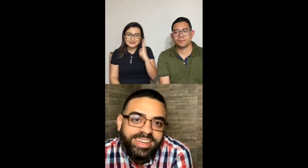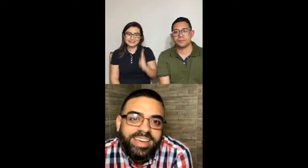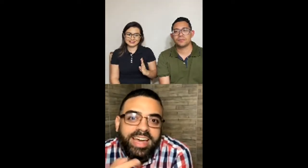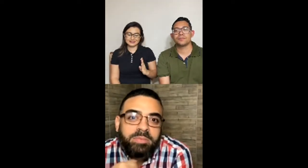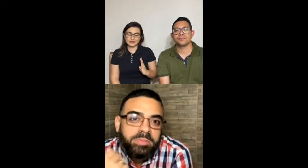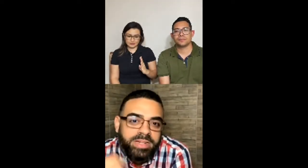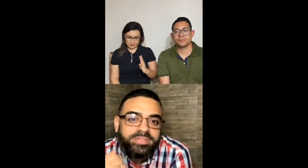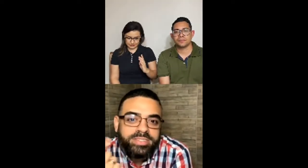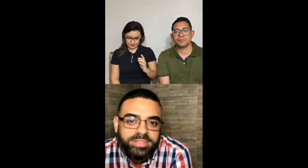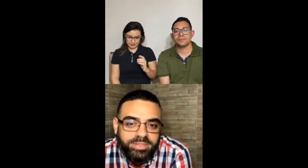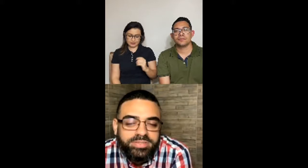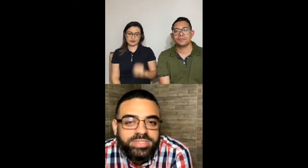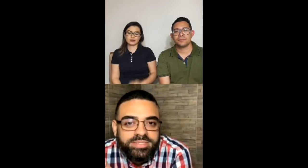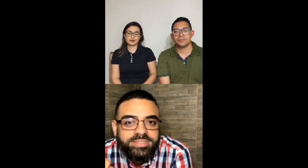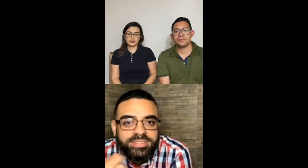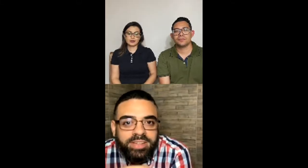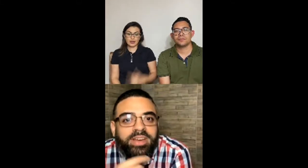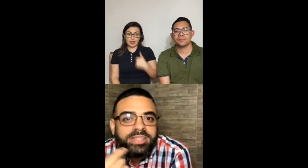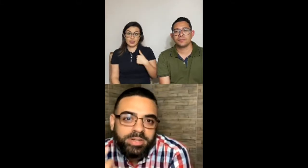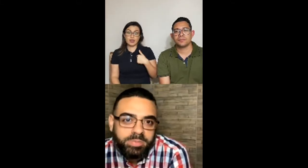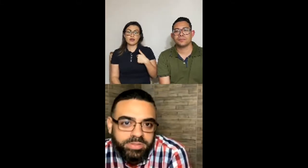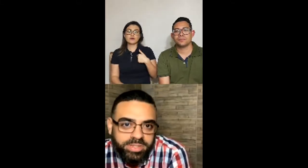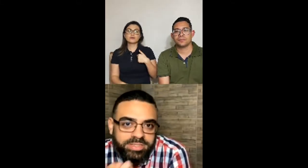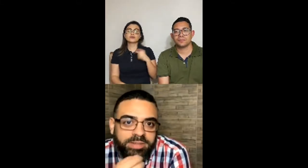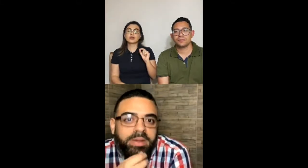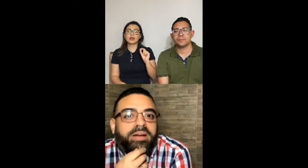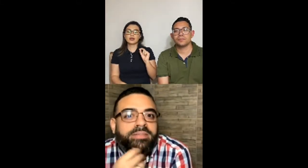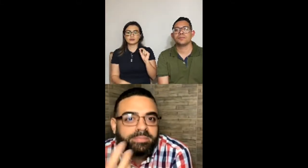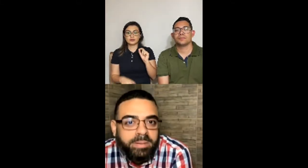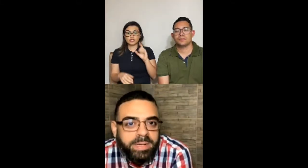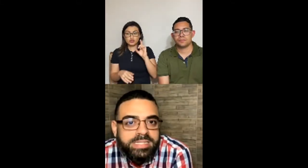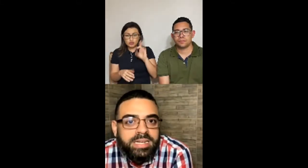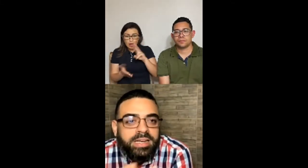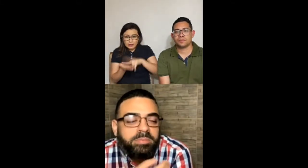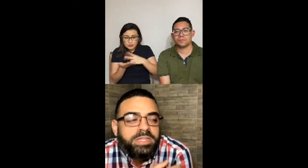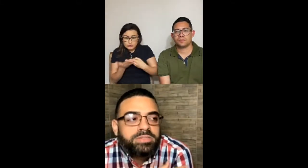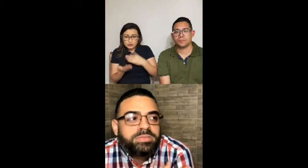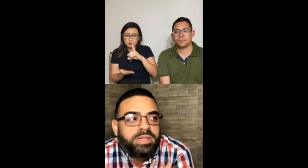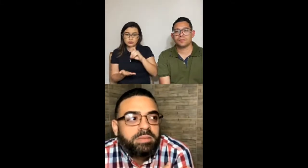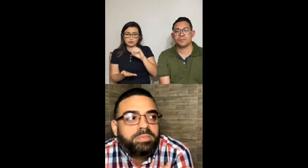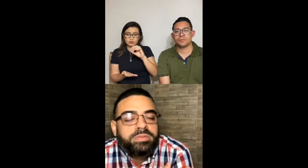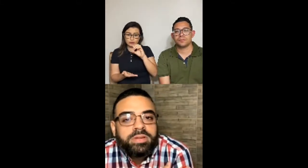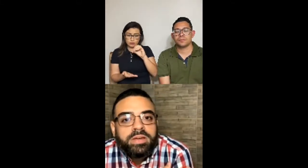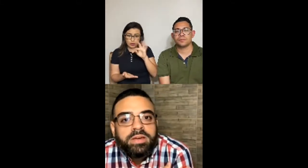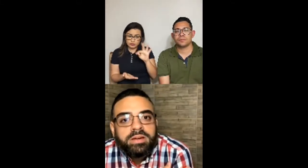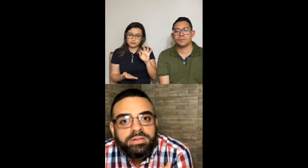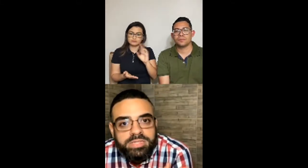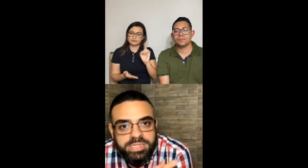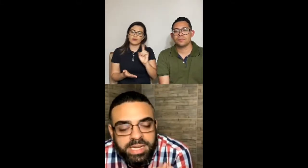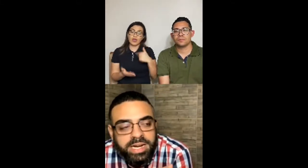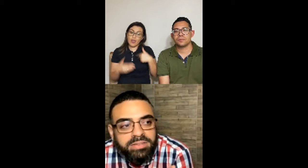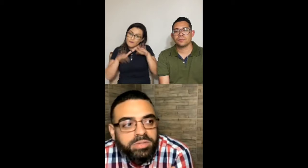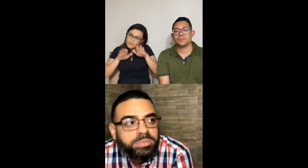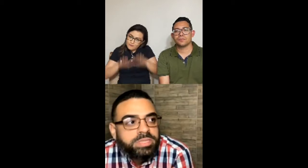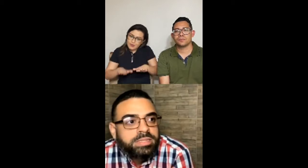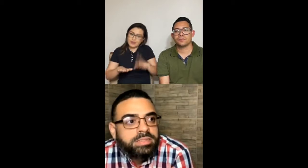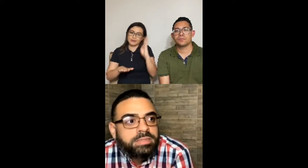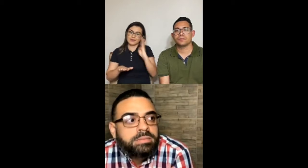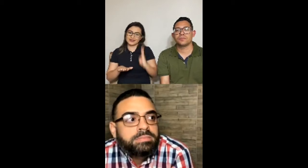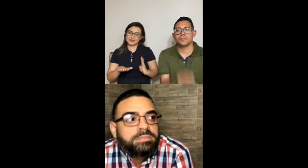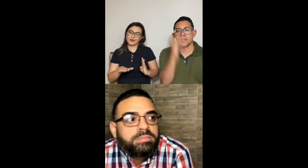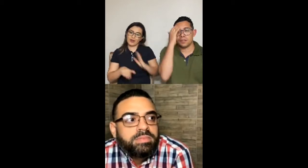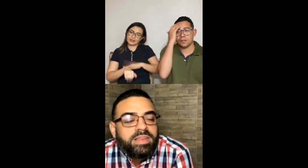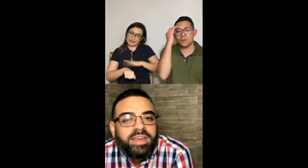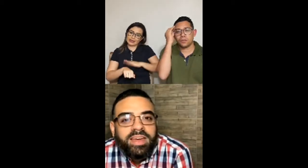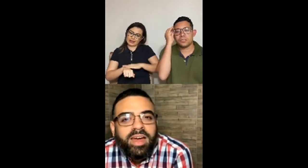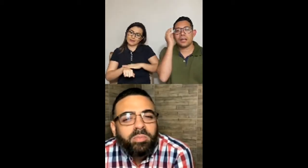Não tem mais volta, não. Eu estou aqui mesmo. Agora eu não venho só para o DOT. É a primeira vez que eu estou vindo que não é só para o DOT. É para